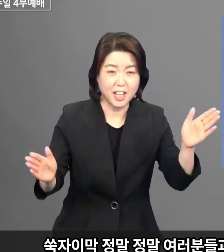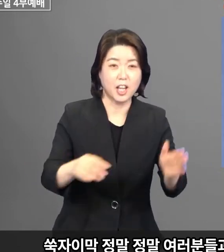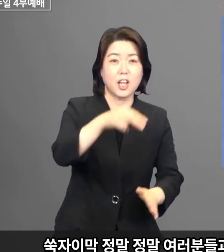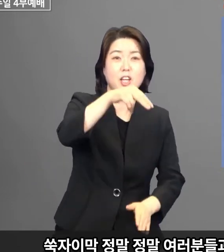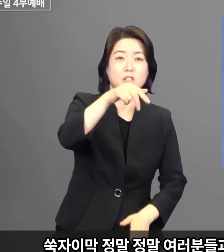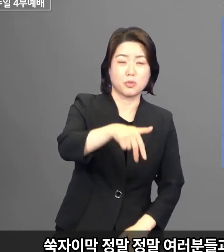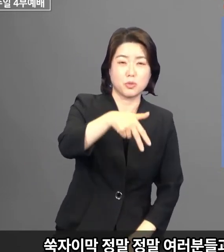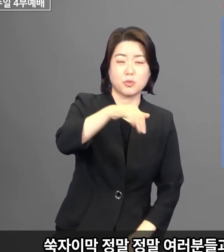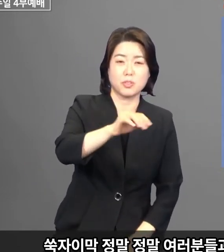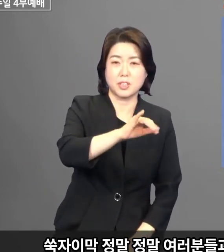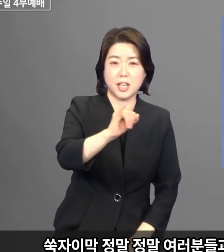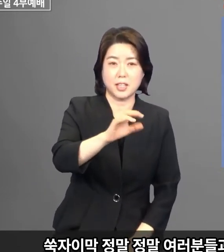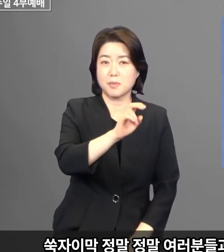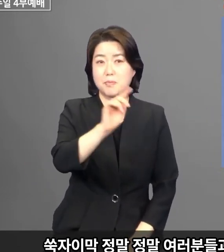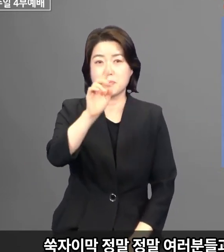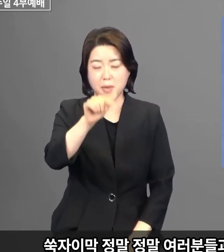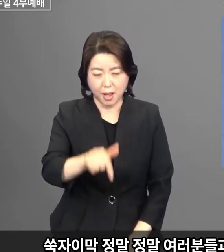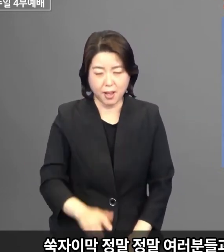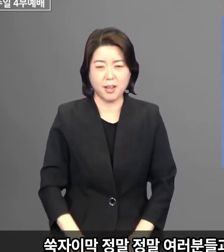시작.